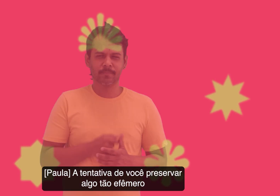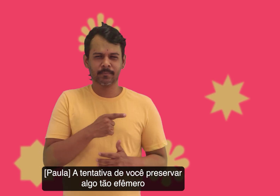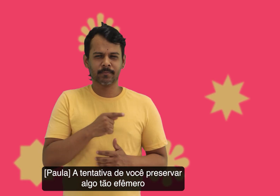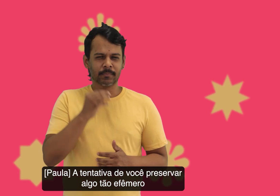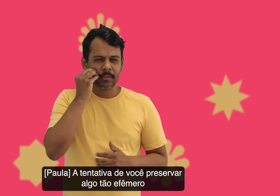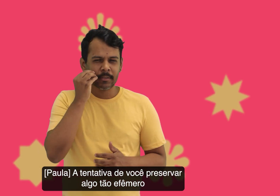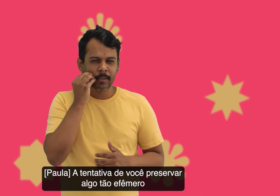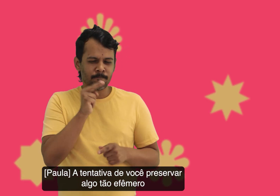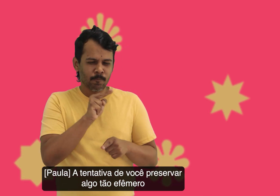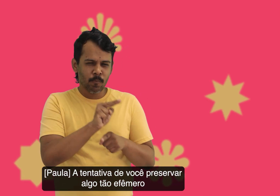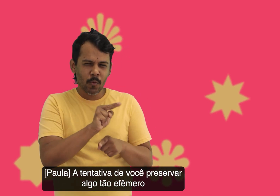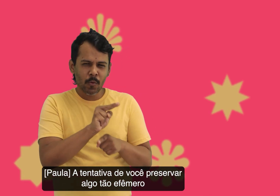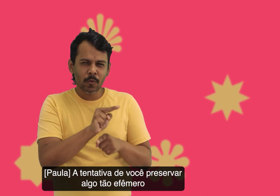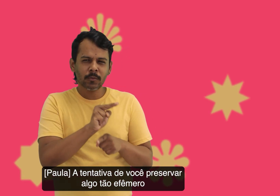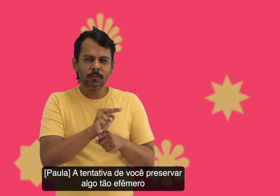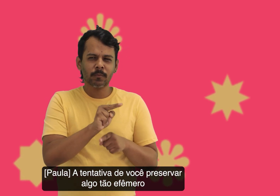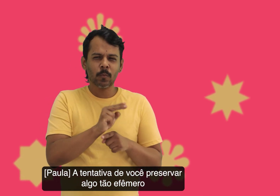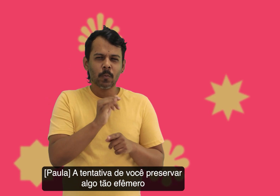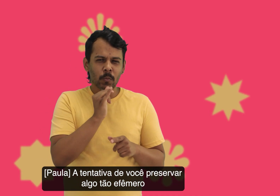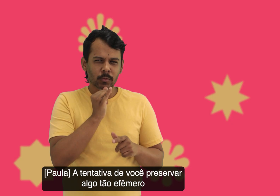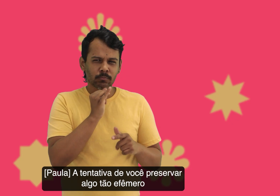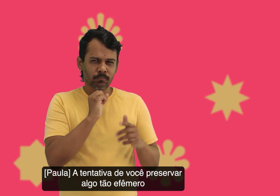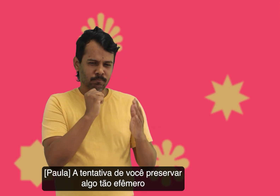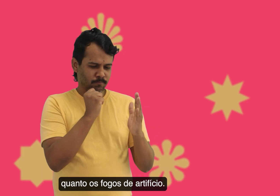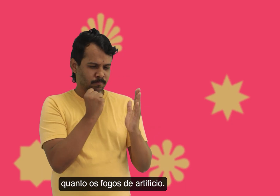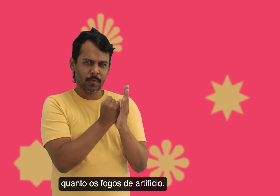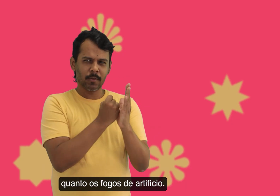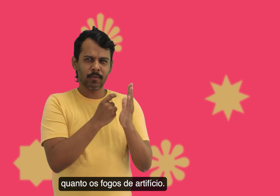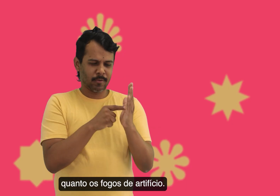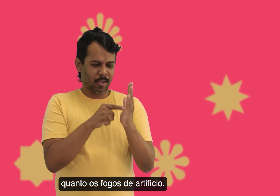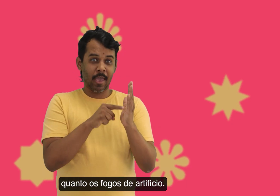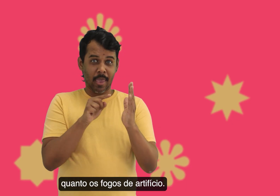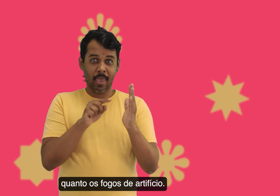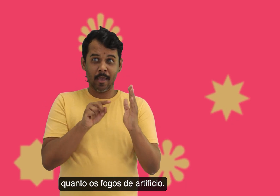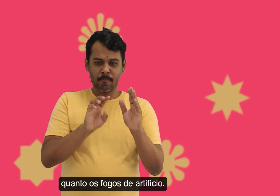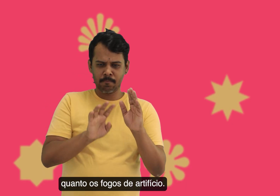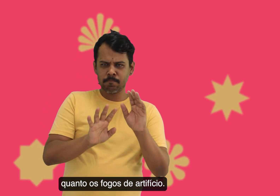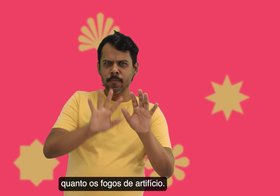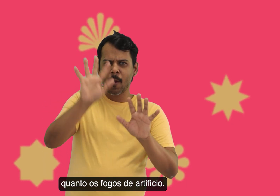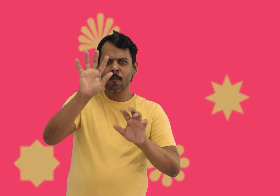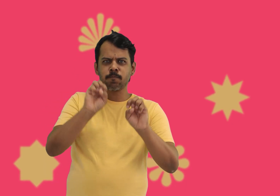A tentativa de você preservar o tão efêmero quanto os fogos de artifício.